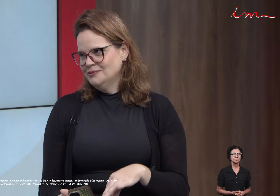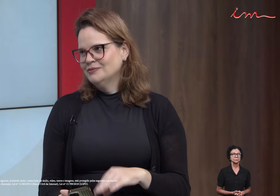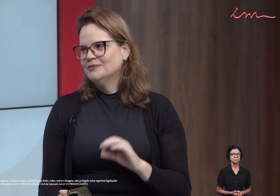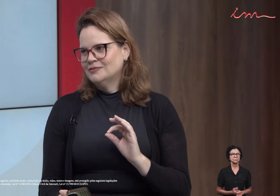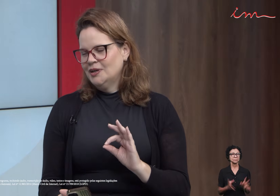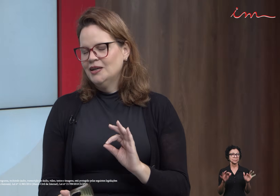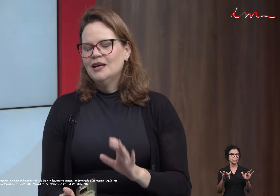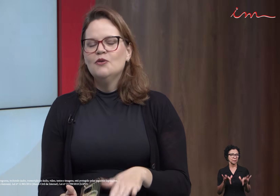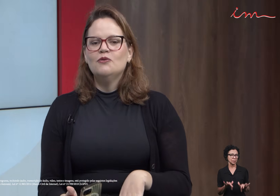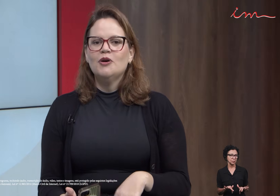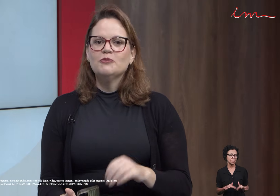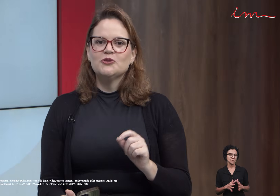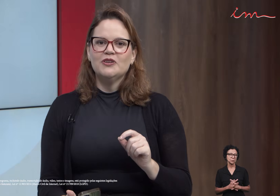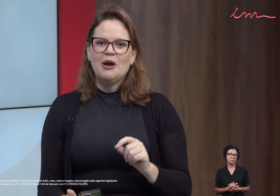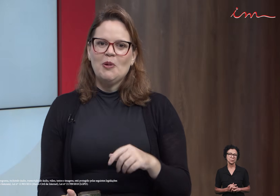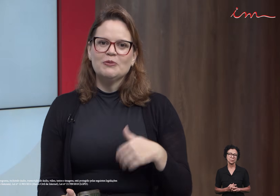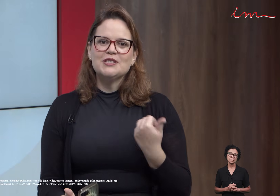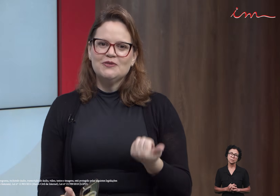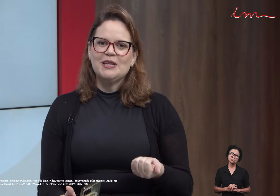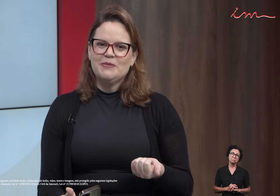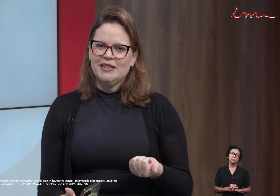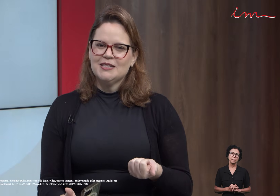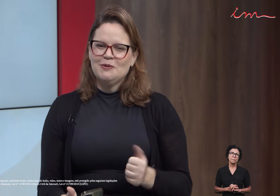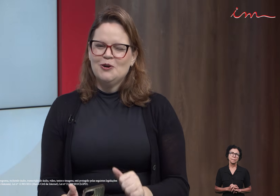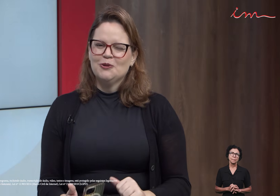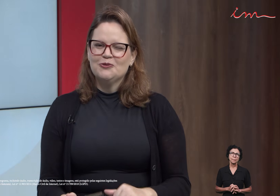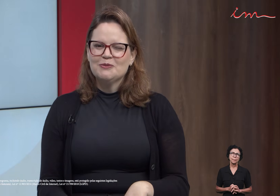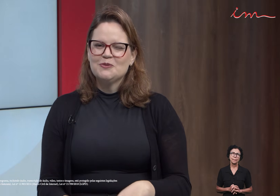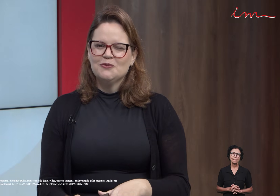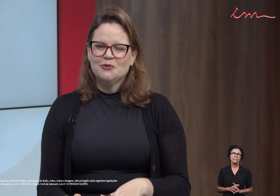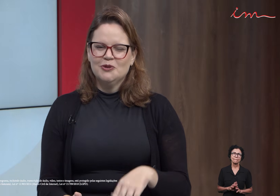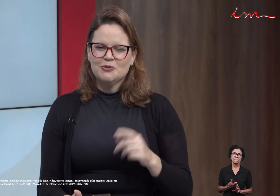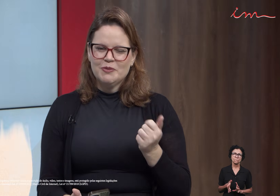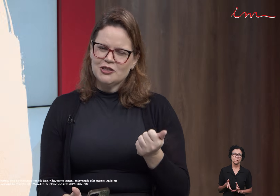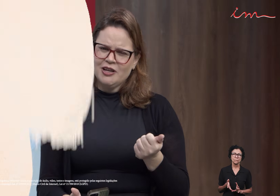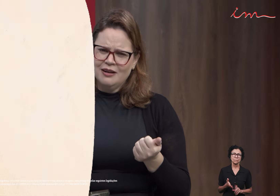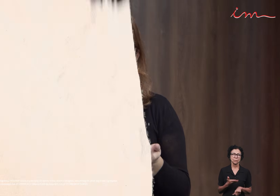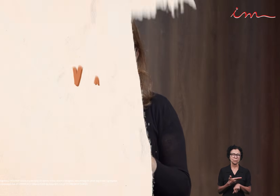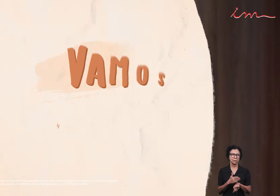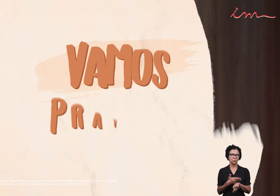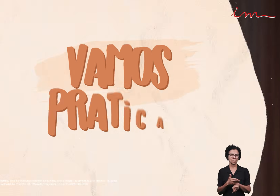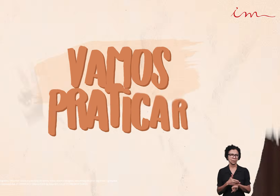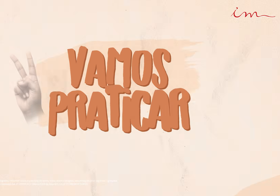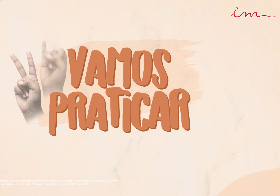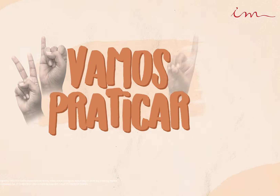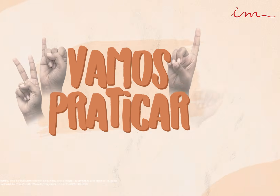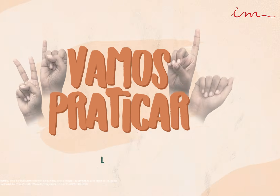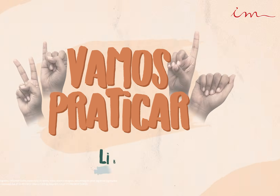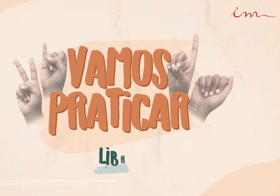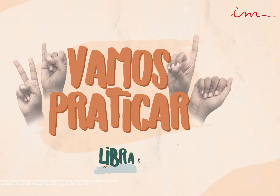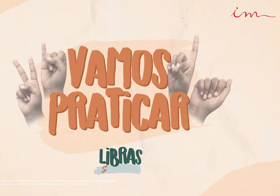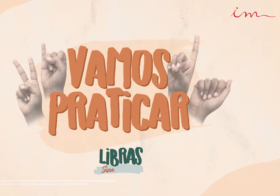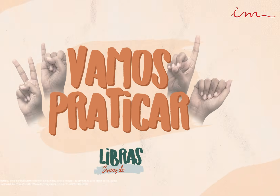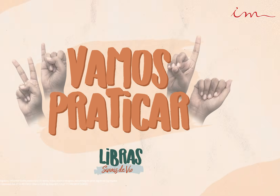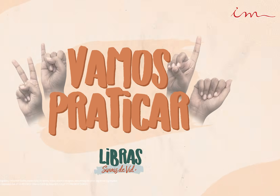louvor, Amém. né, vamos ver uma possível interpretação agora? Não vamos praticar? Vamos lá?